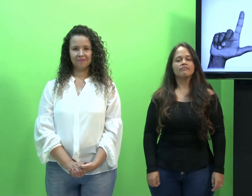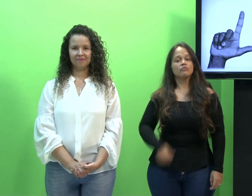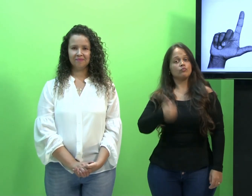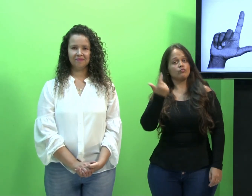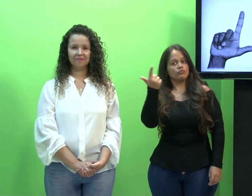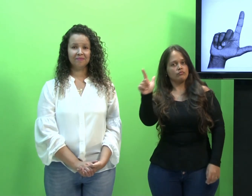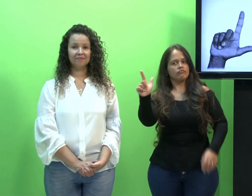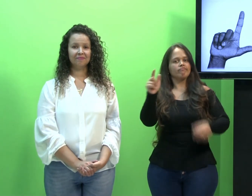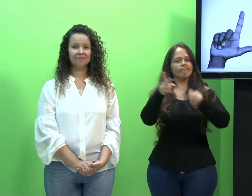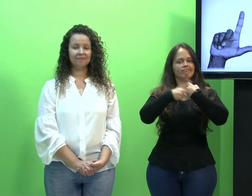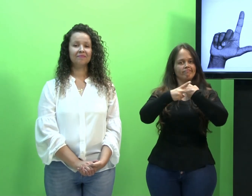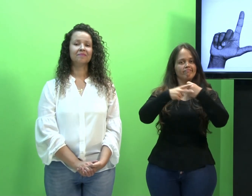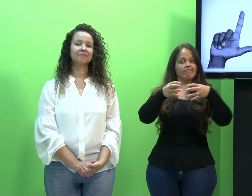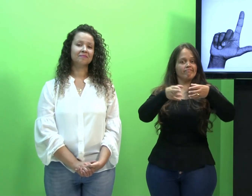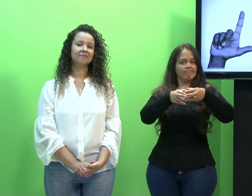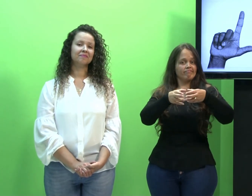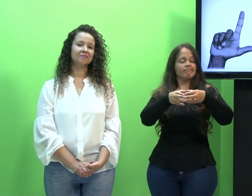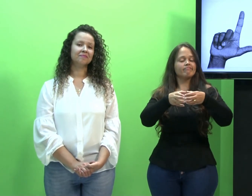Outros verbos desse grupo são